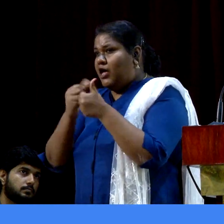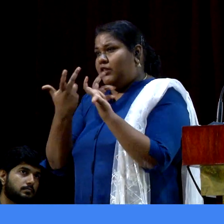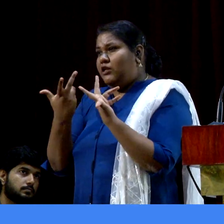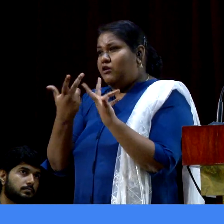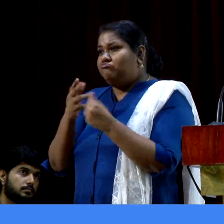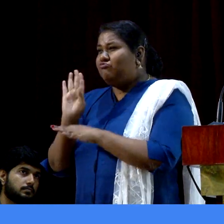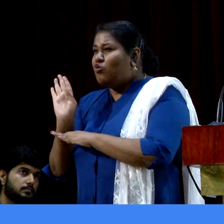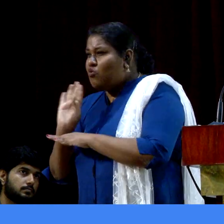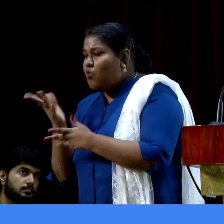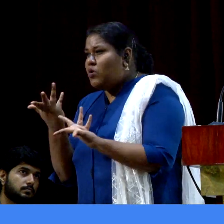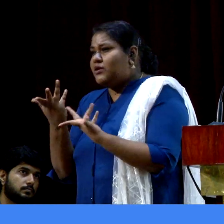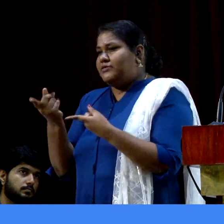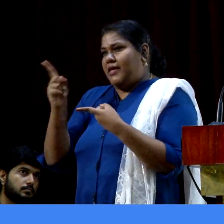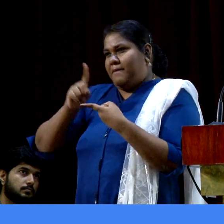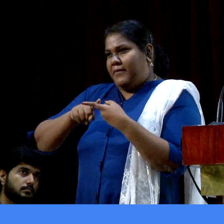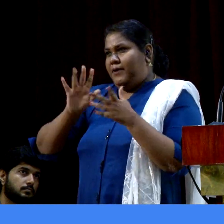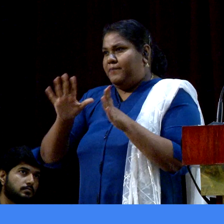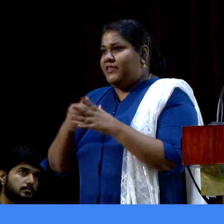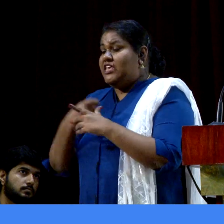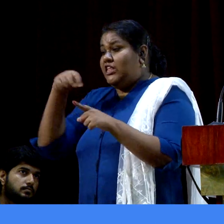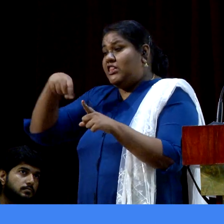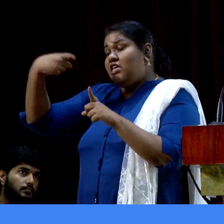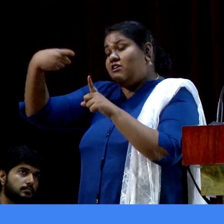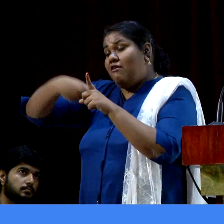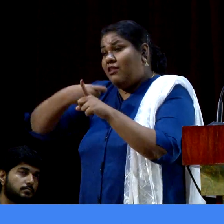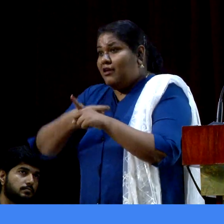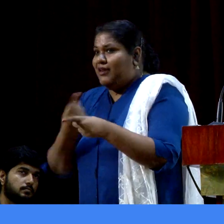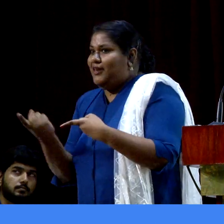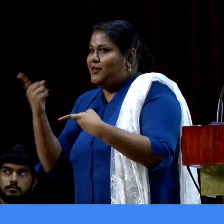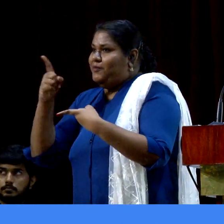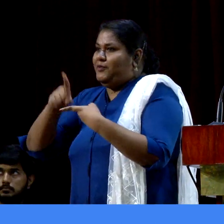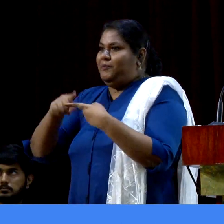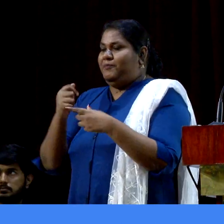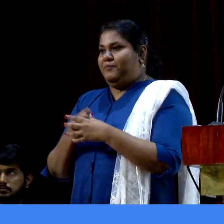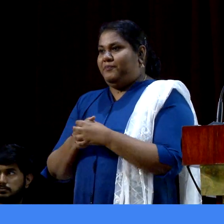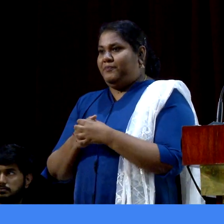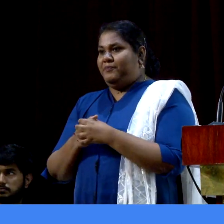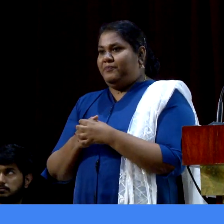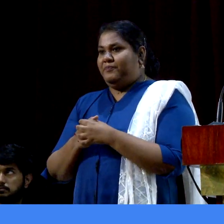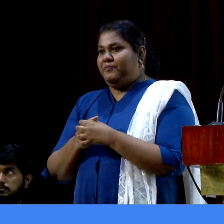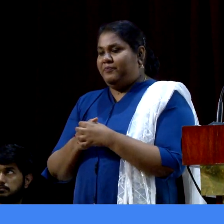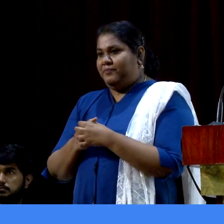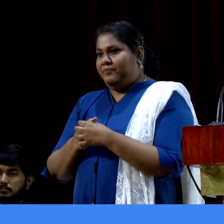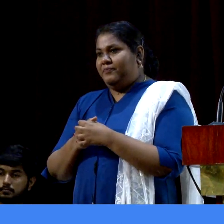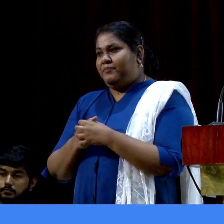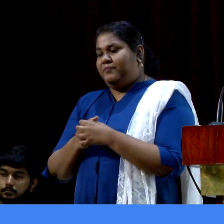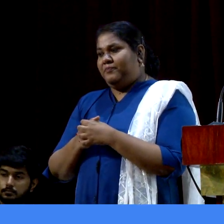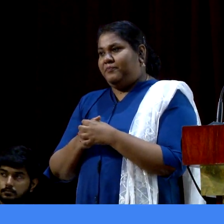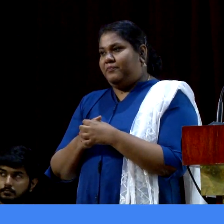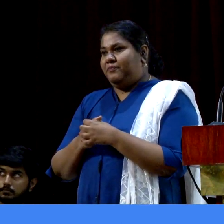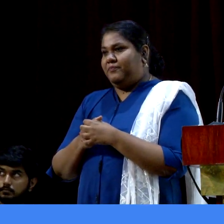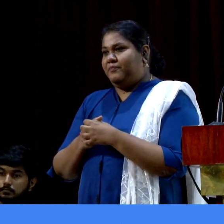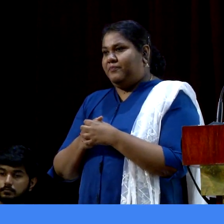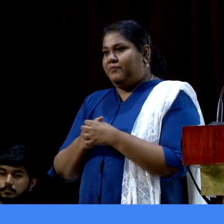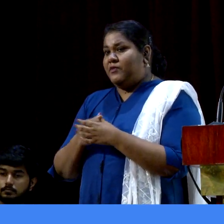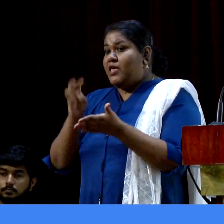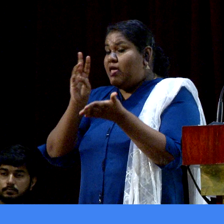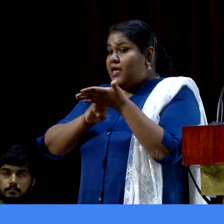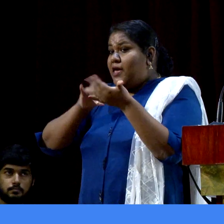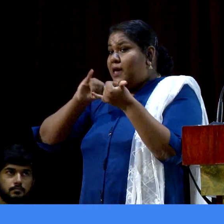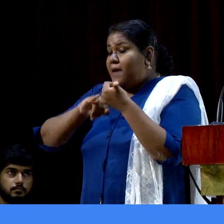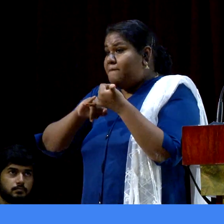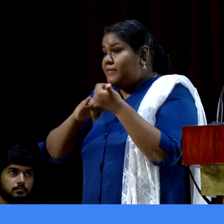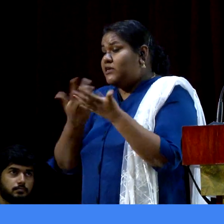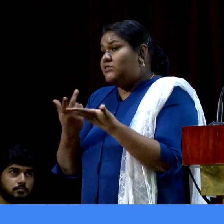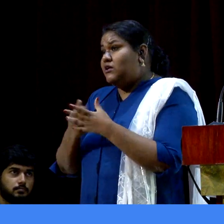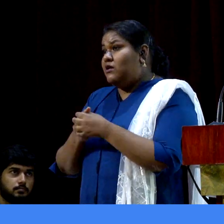அரசு அமைந்தது. அந்த அரசு கேரளாவில் அமைந்தது என்று சொல்லக்கூடிய பெருமை மிகுந்த ஒரு மண் இது. ஐயா ஏஎம்எஸ் அவர்களுடைய